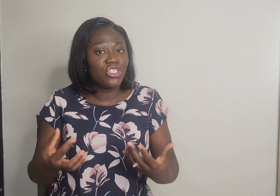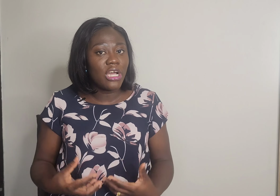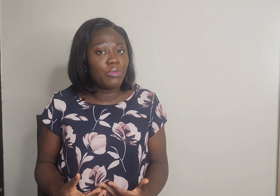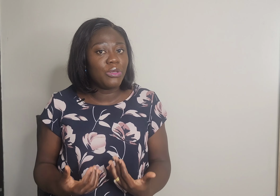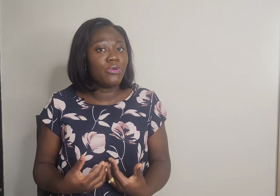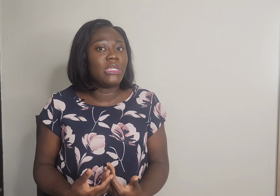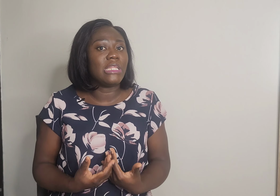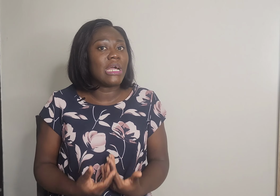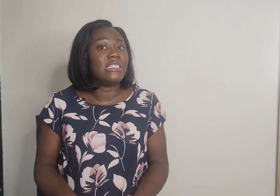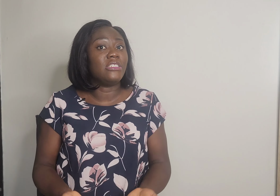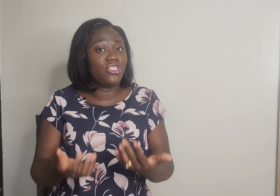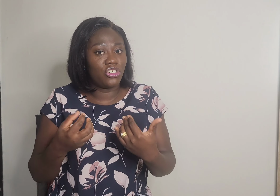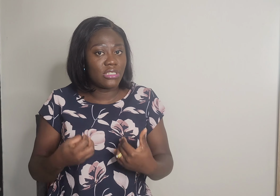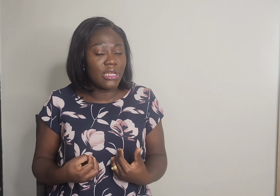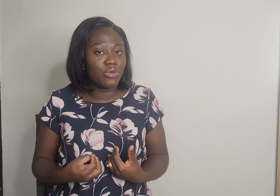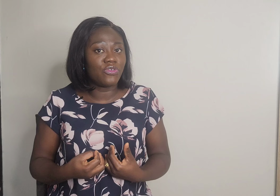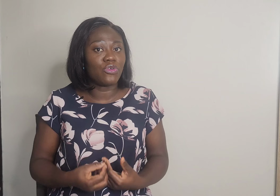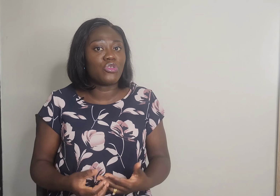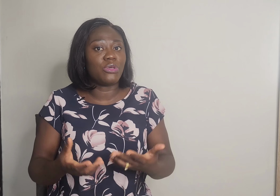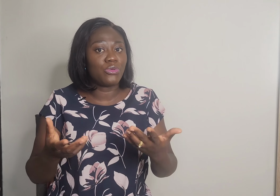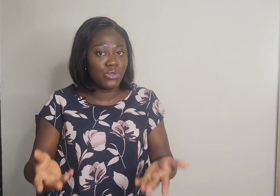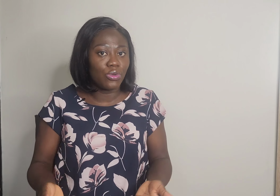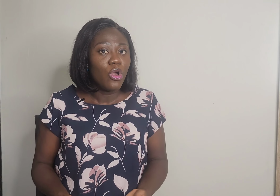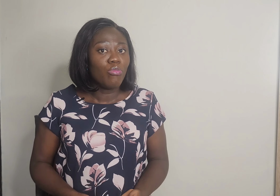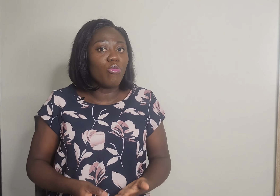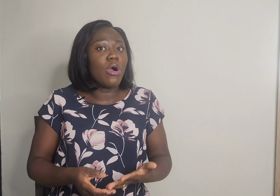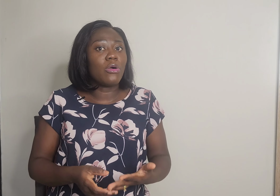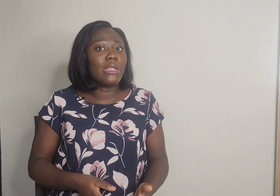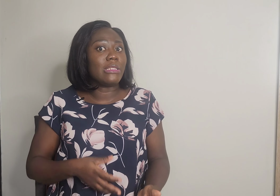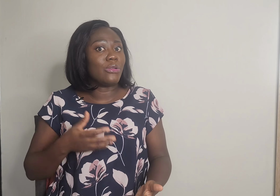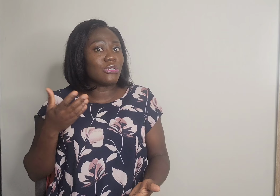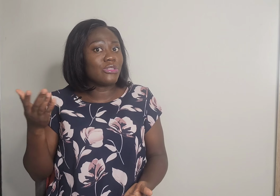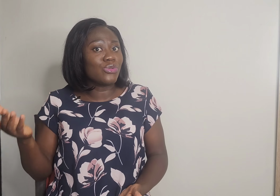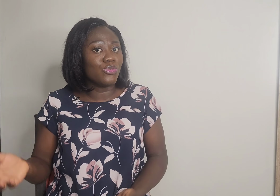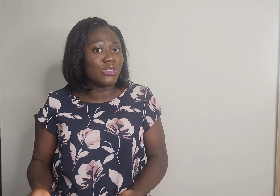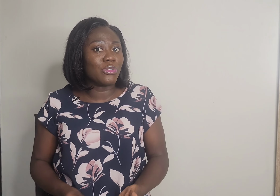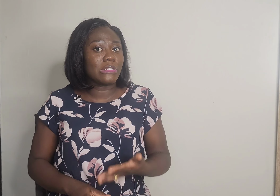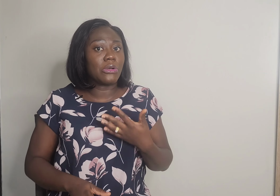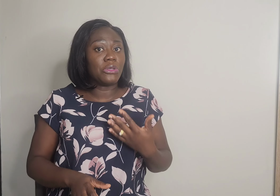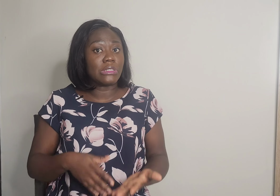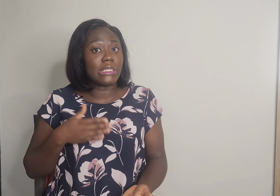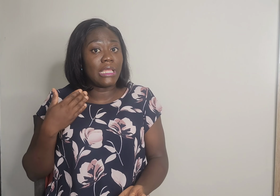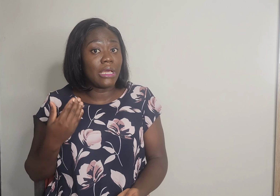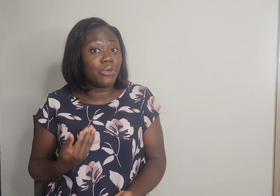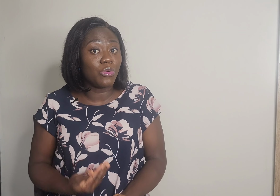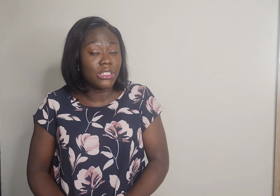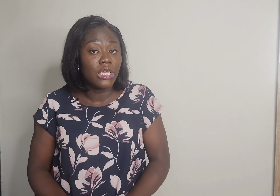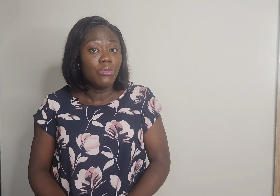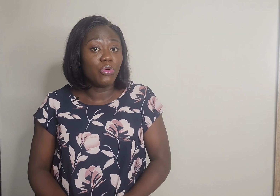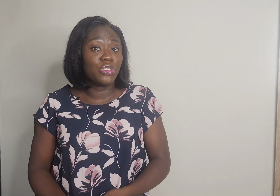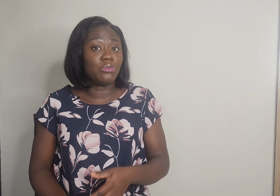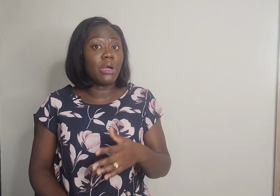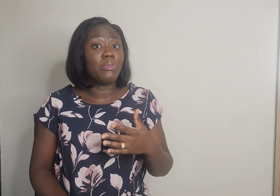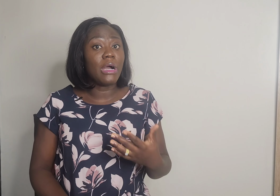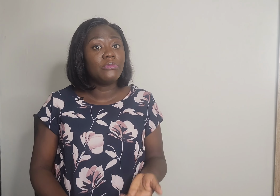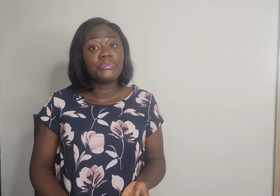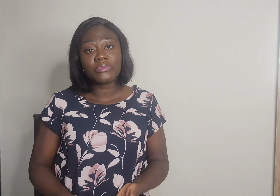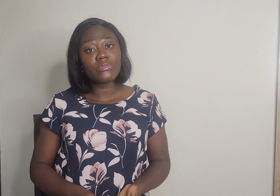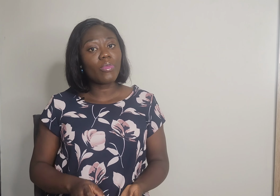our people in our indigenous language for us to be able to. Gbogbo akọ́lá lè lọ sí school tí wọ́n ti ń kọ́ yàn sign language bí wọ́n ṣe máa bá